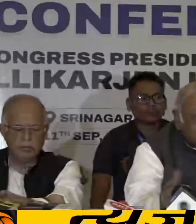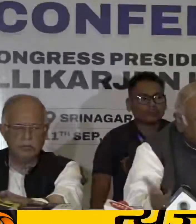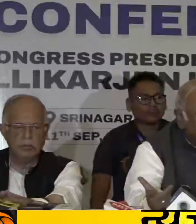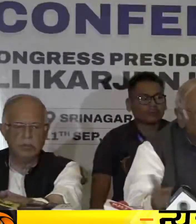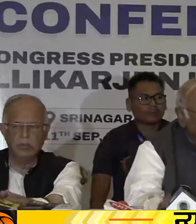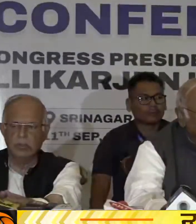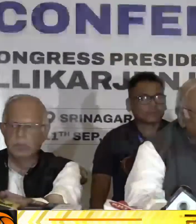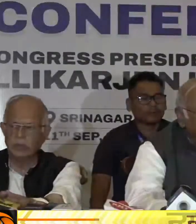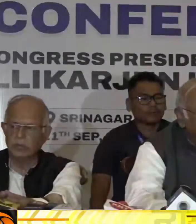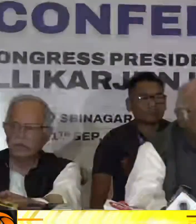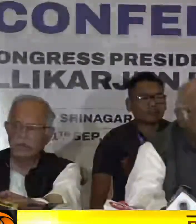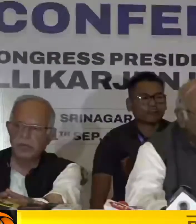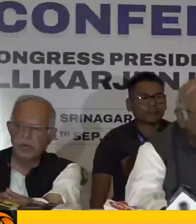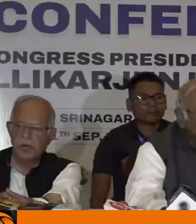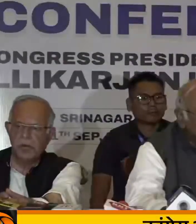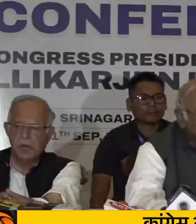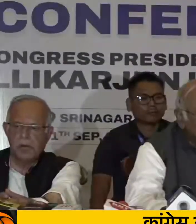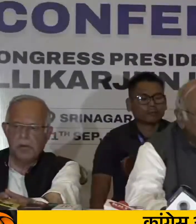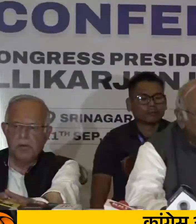ये स्टेट बन गए।